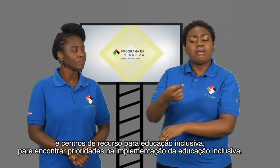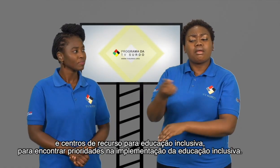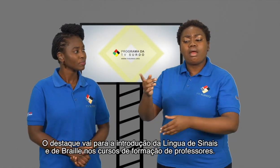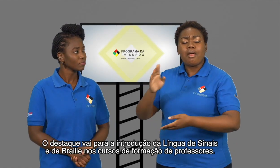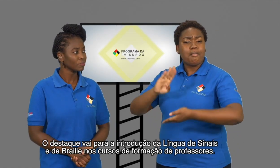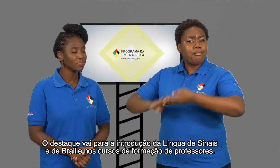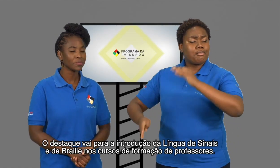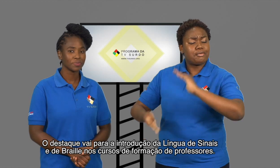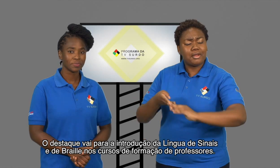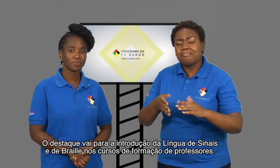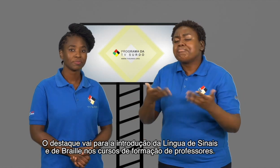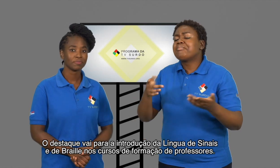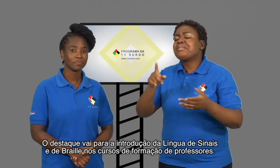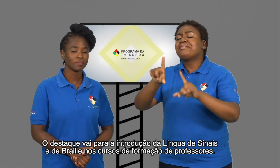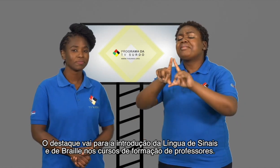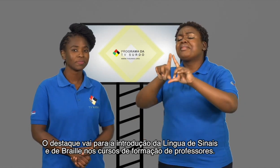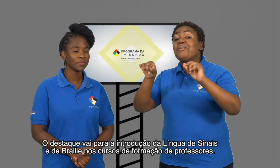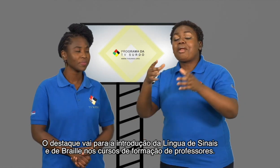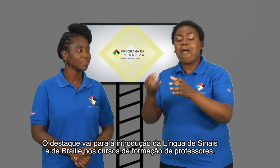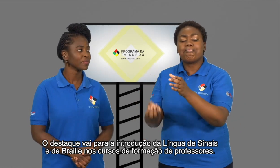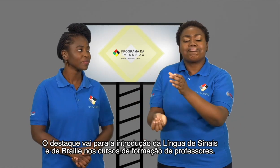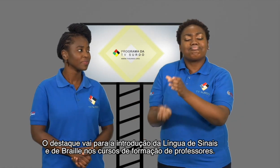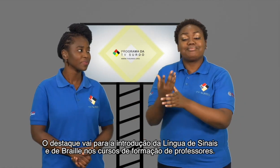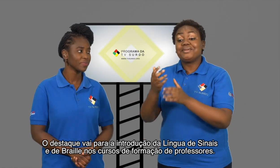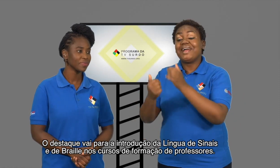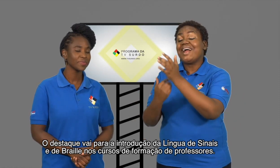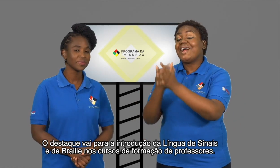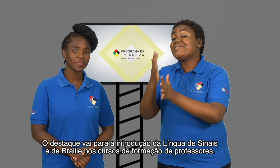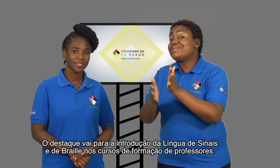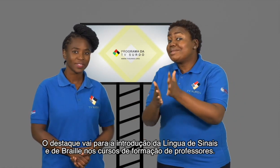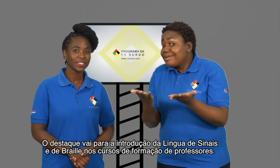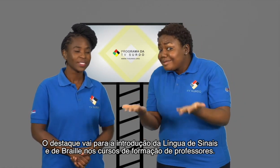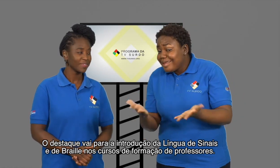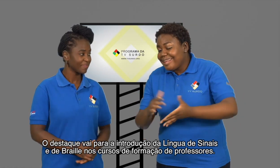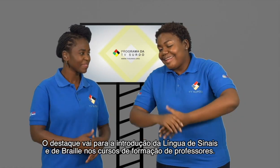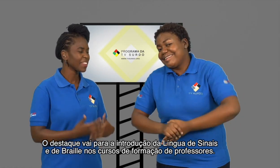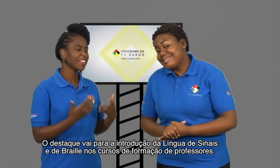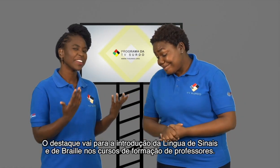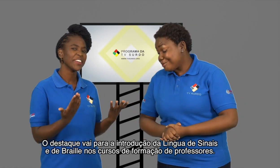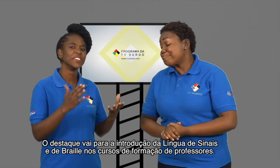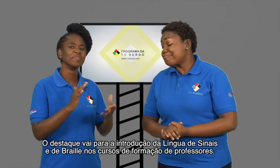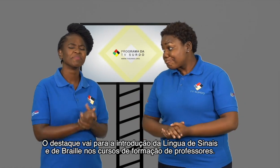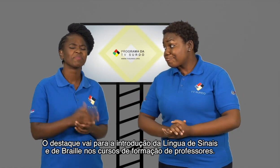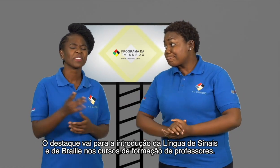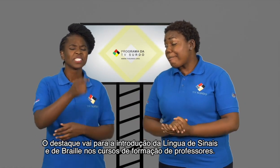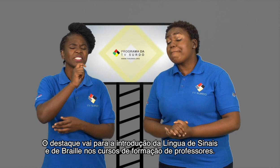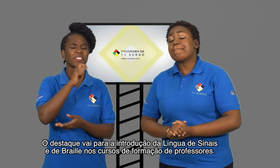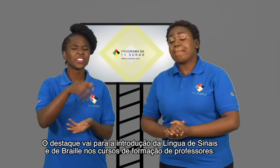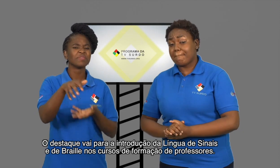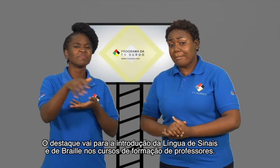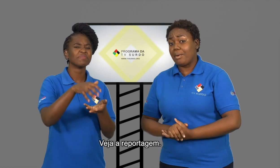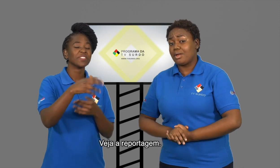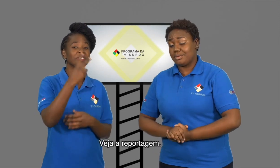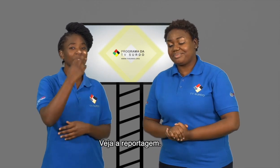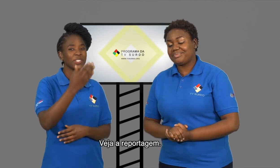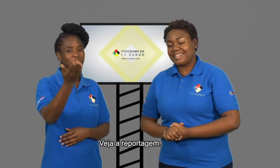inclusiva. O destaque vai para a introdução da língua de sinais e de braille nos cursos de formação de